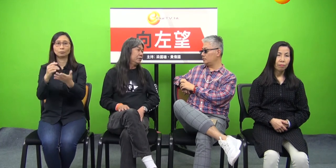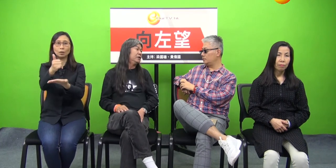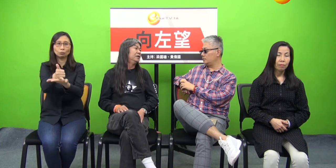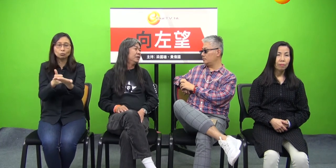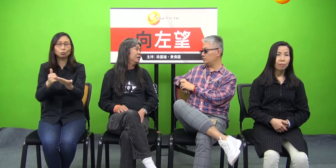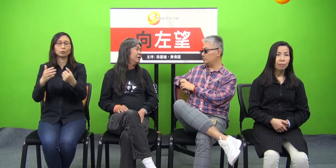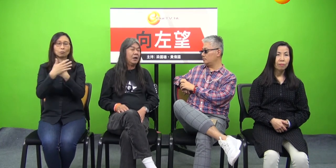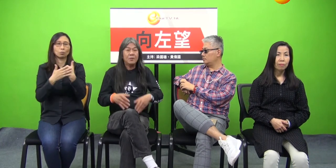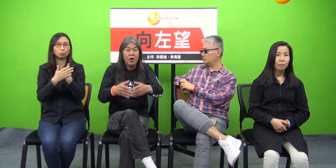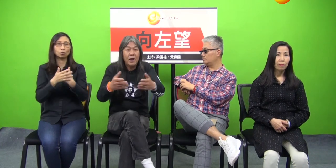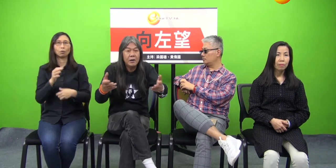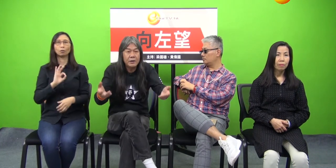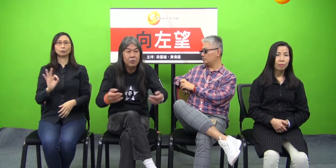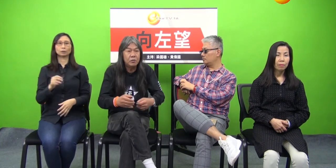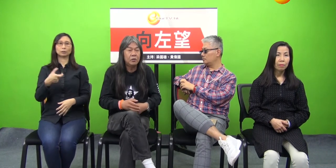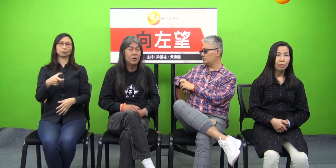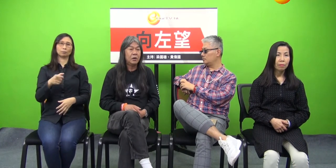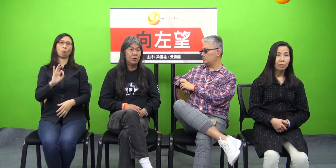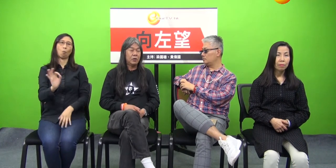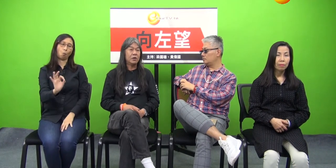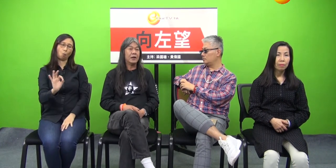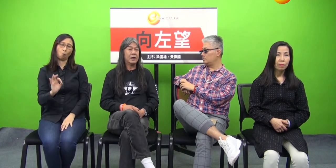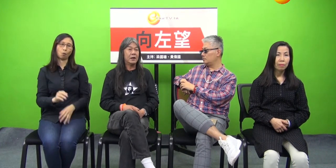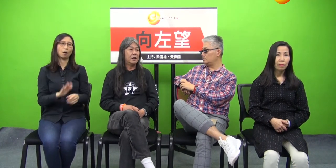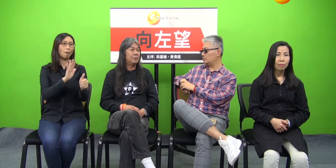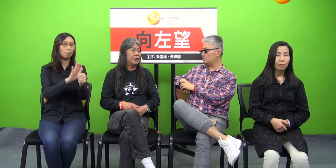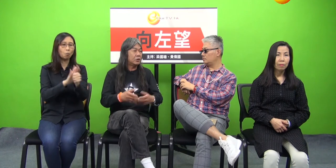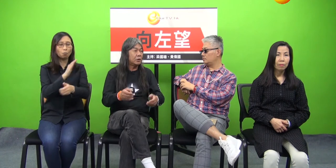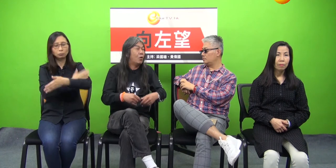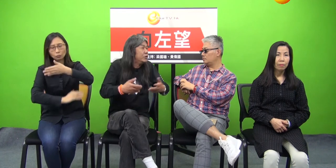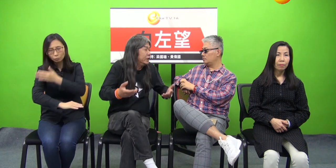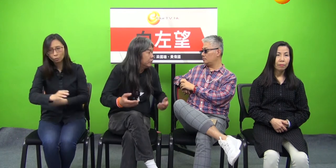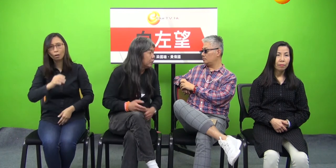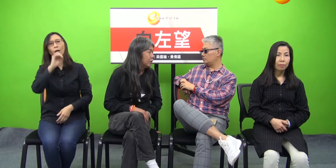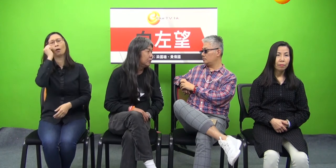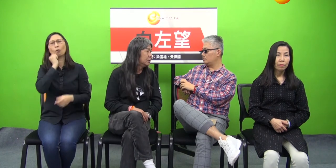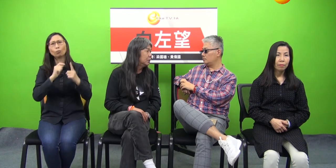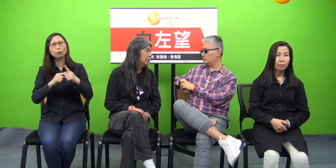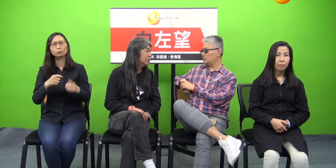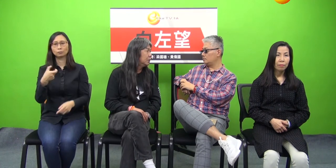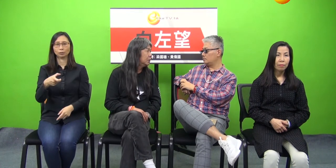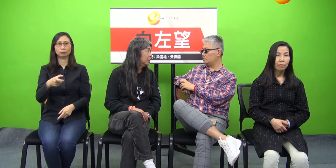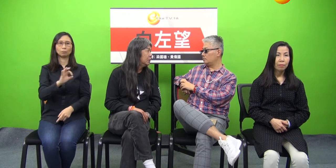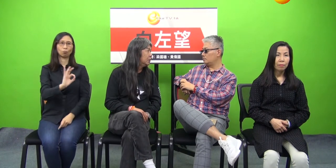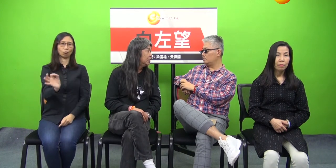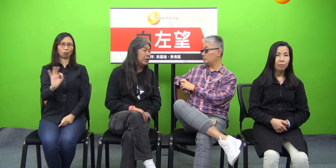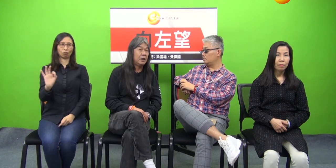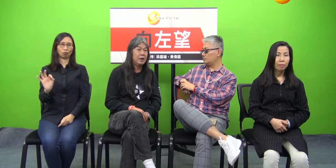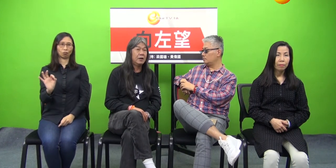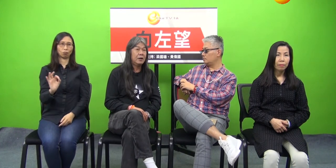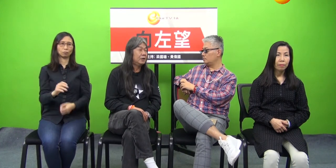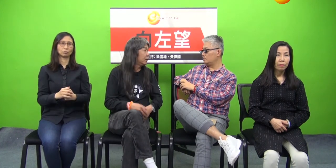錢喎、啊，你幫下嗰啲照顧老弱傷殘嘅人啦，俾啲津貼，冇錢喎、啊、哥。